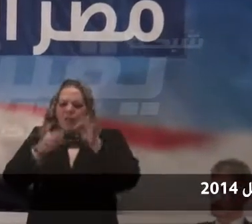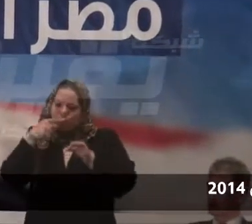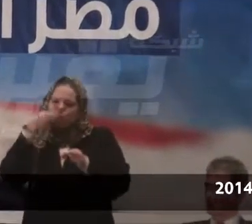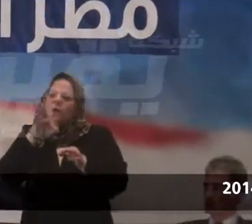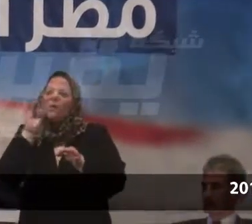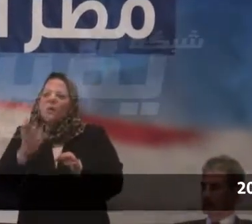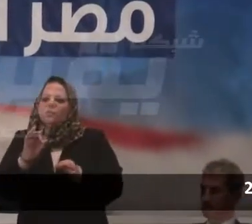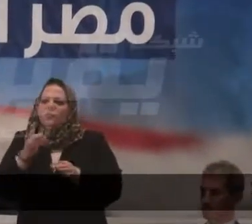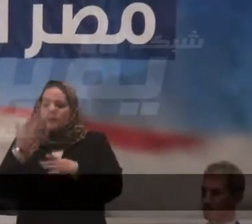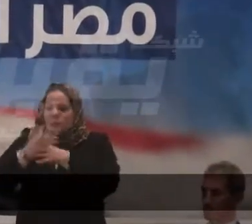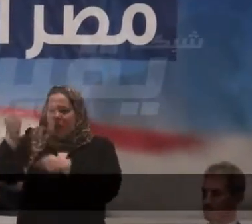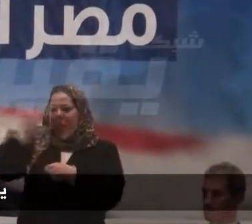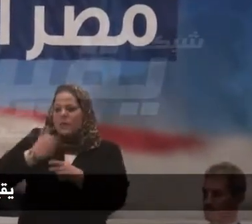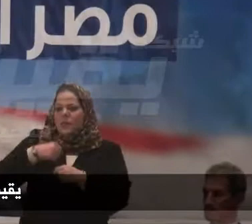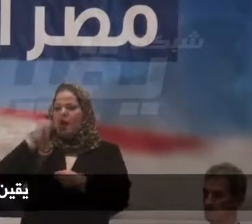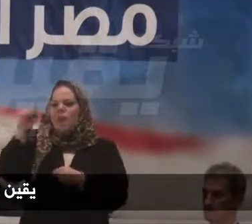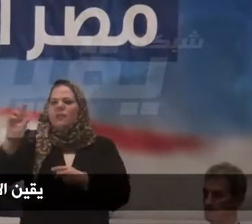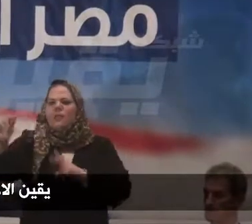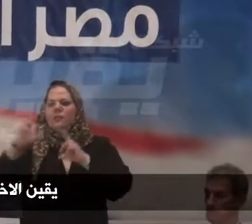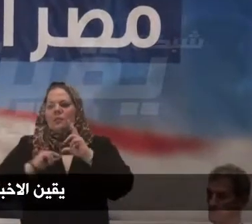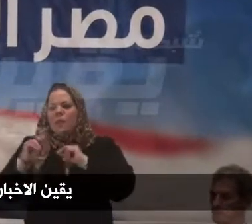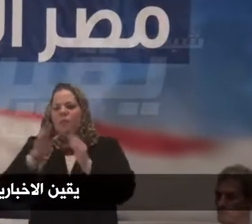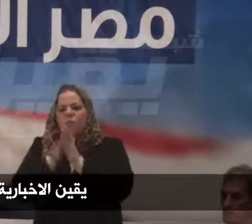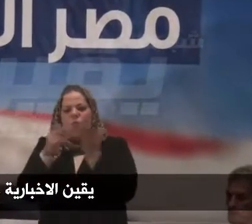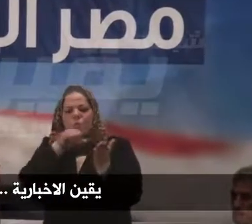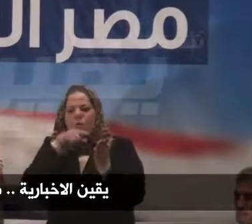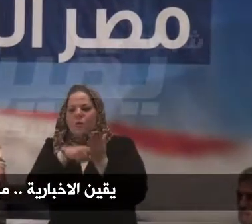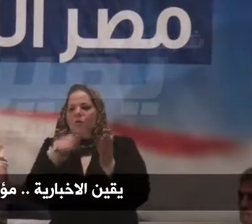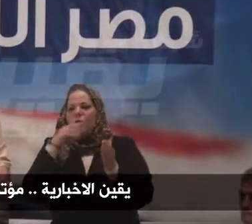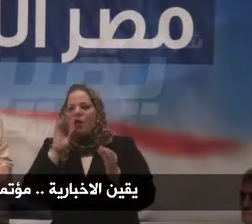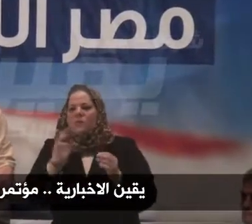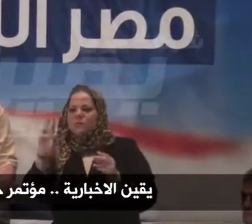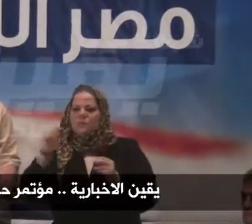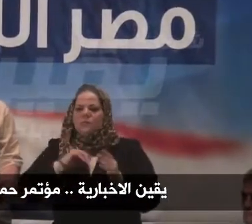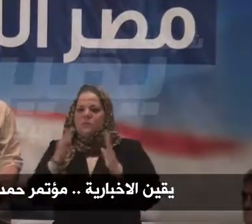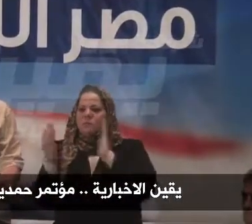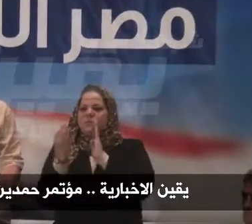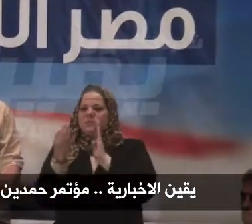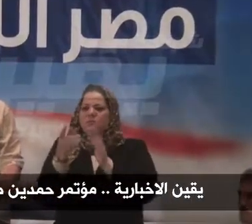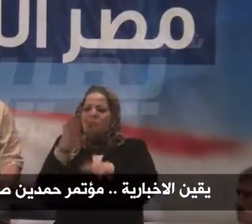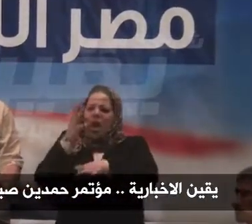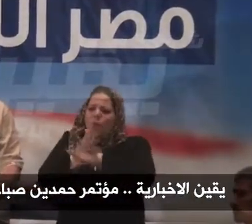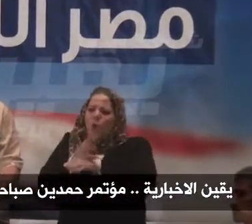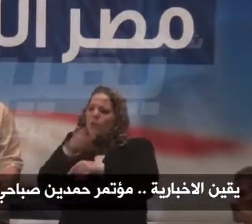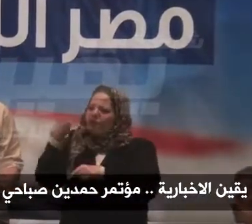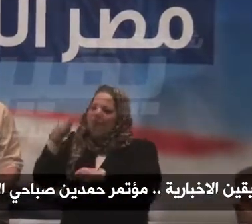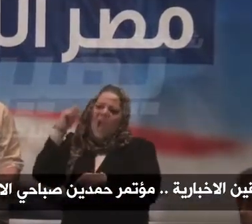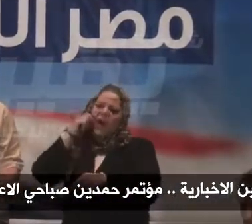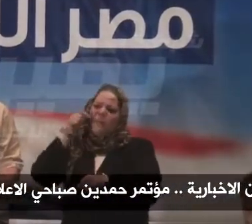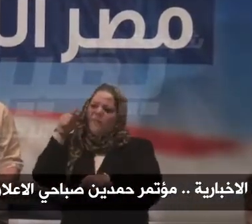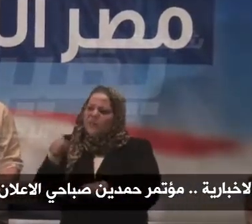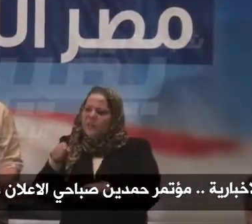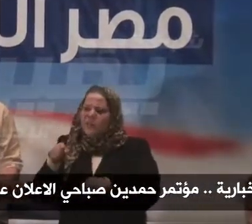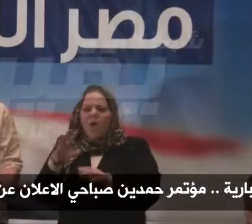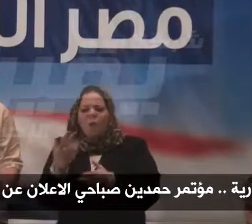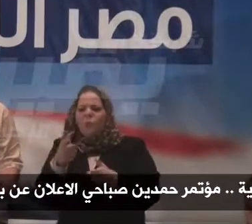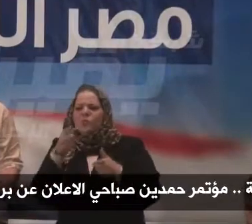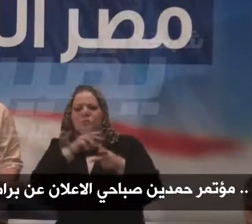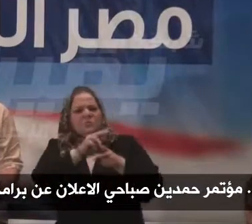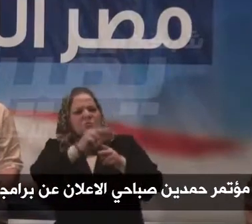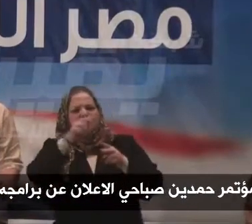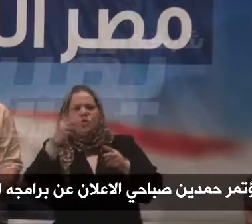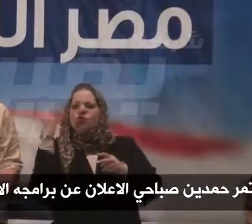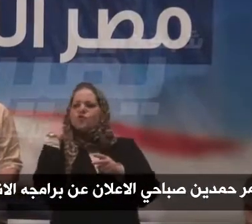يد قتلت، سواء لبست عباءة الإخوان والإرهاب أو لبست